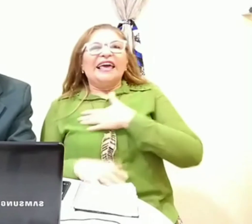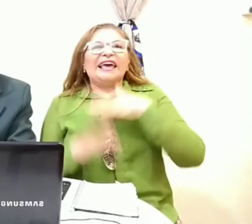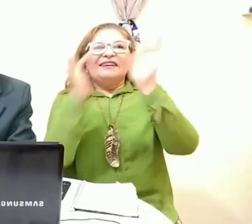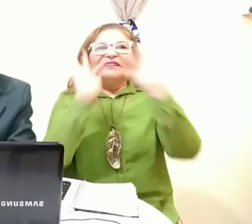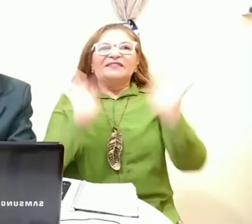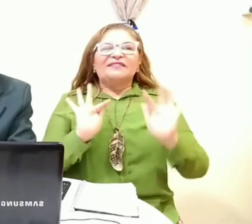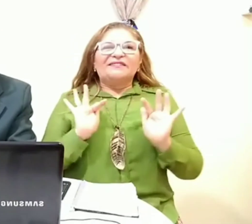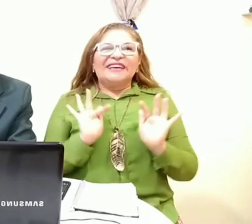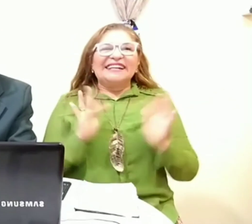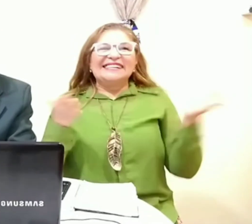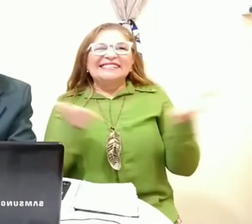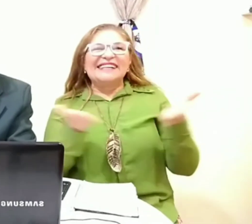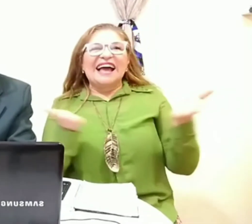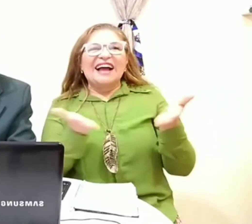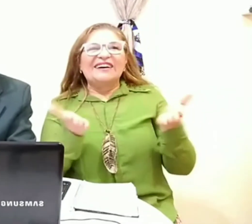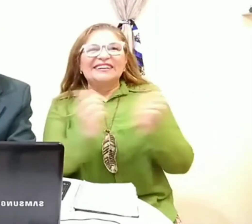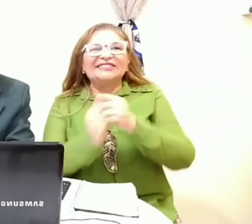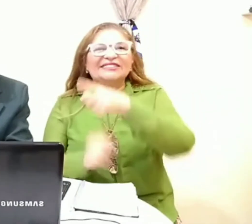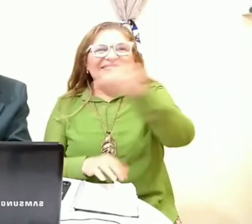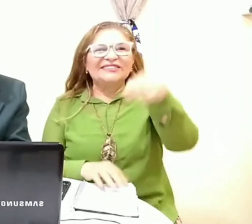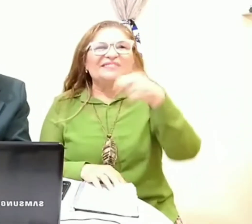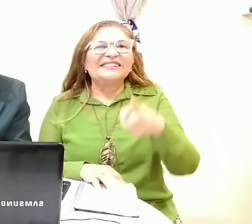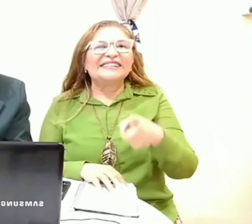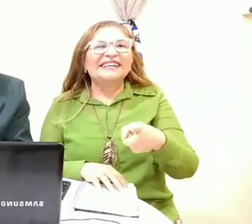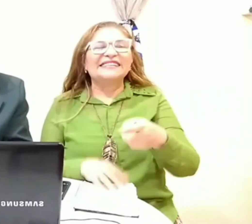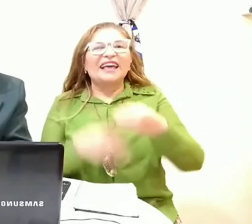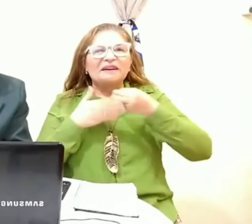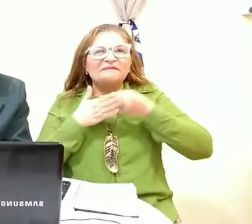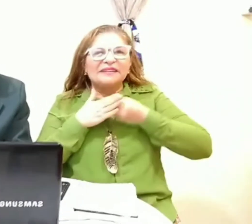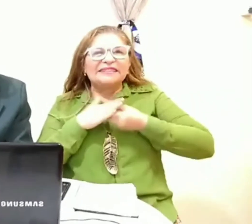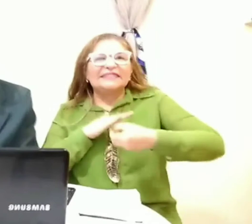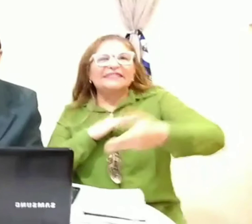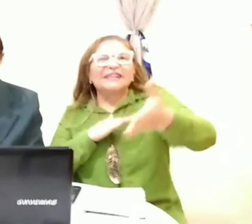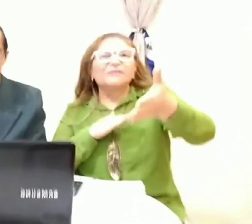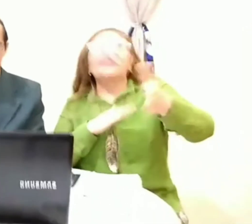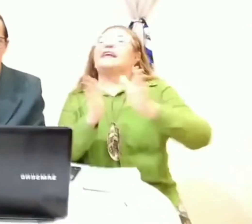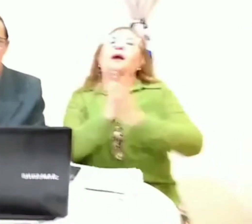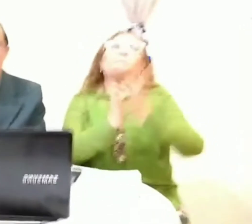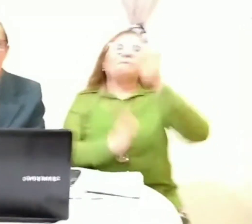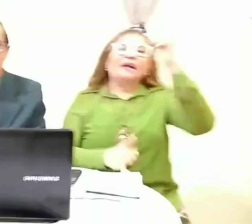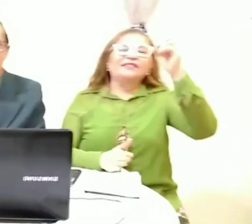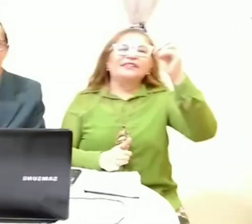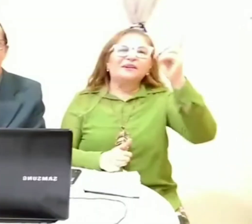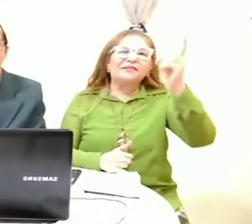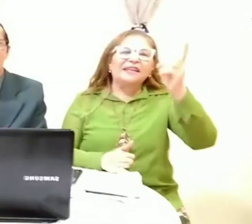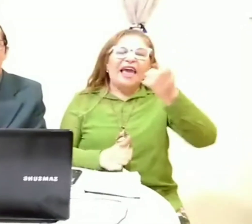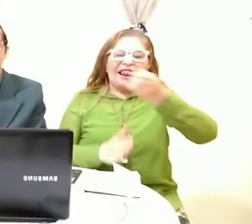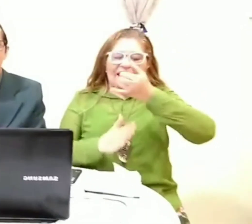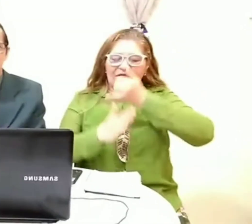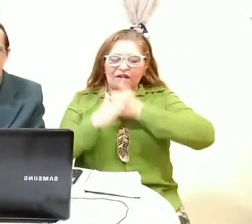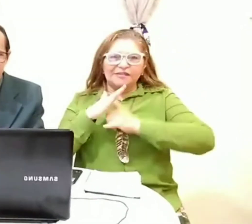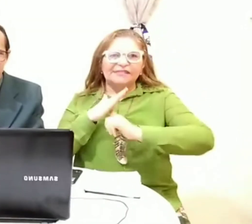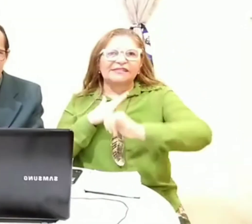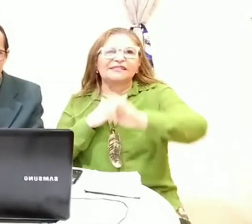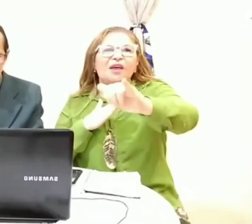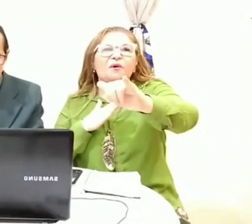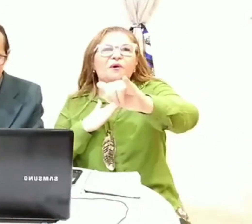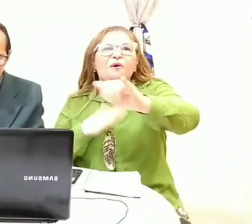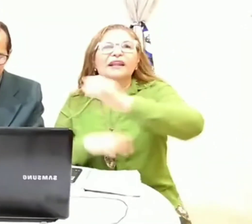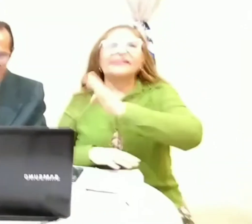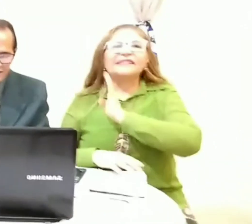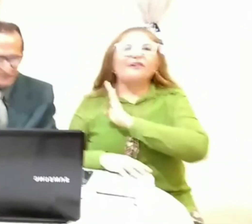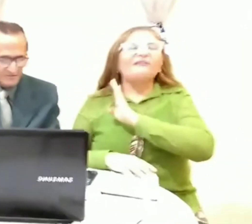Estar neste momento com vocês aqui para transmitir a palavra de Deus, trazer para o seu coração a mensagem do